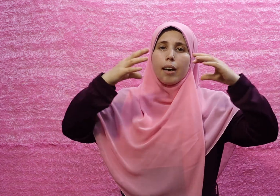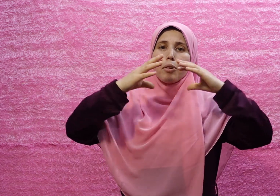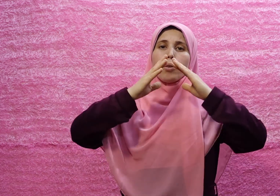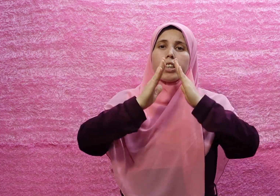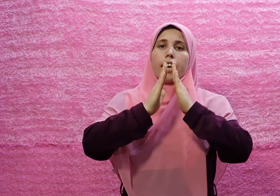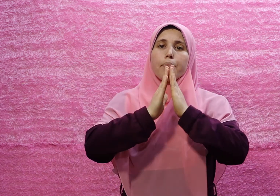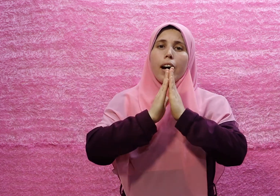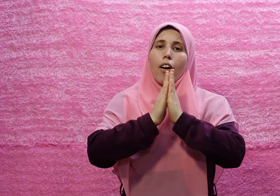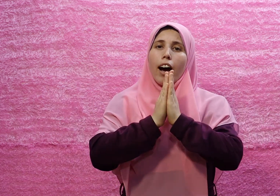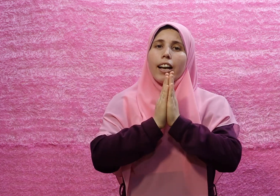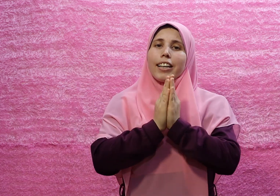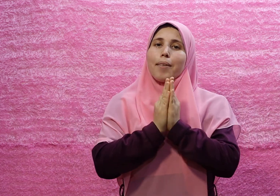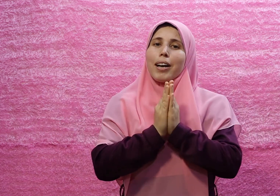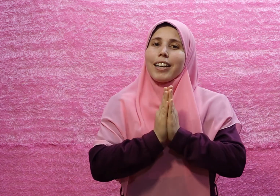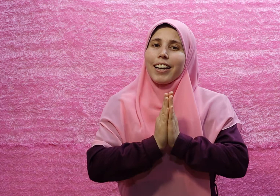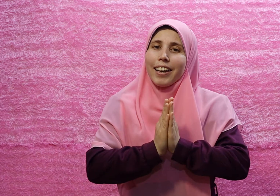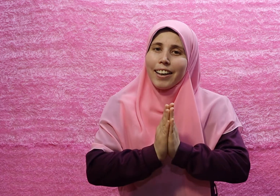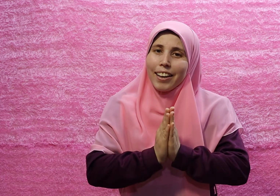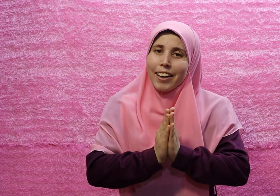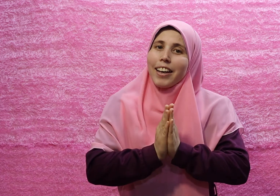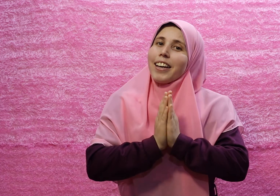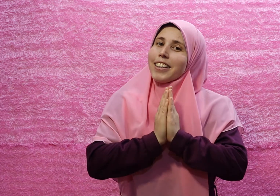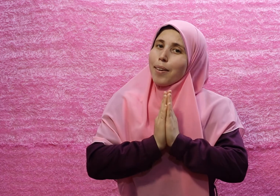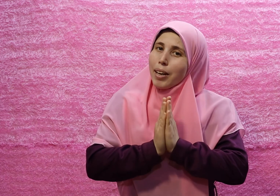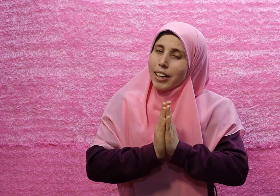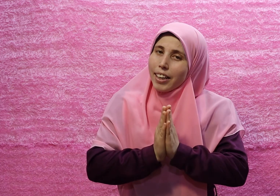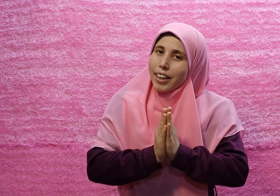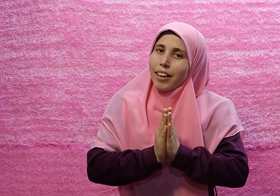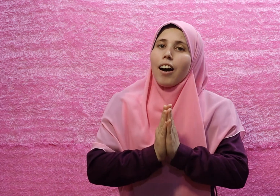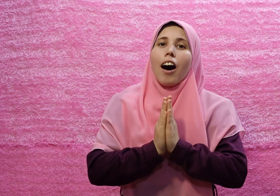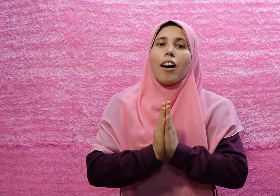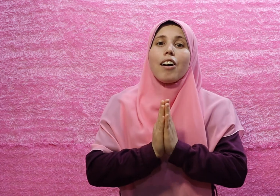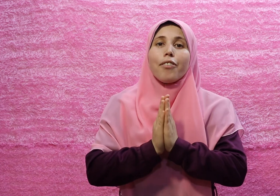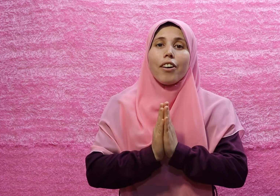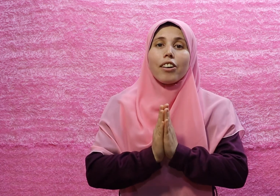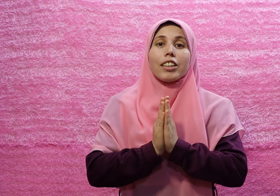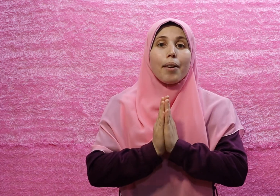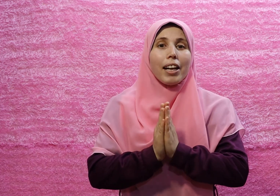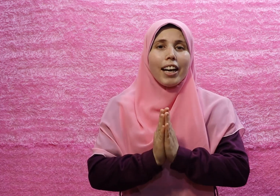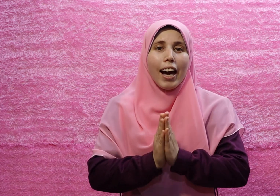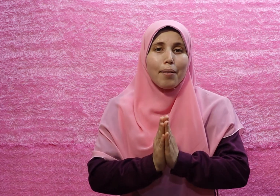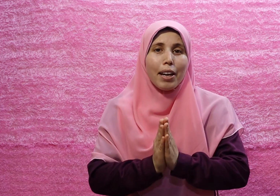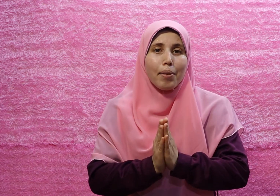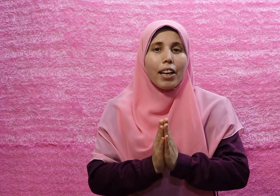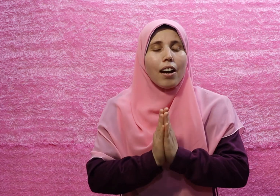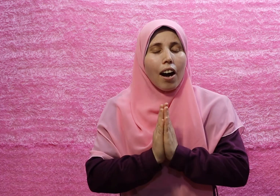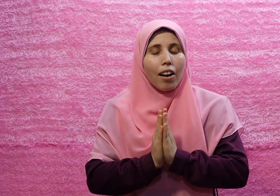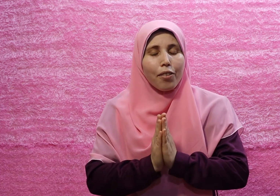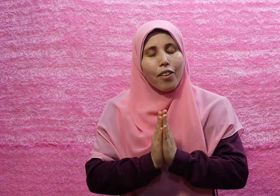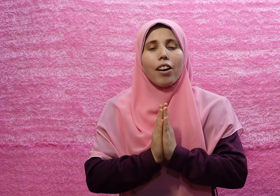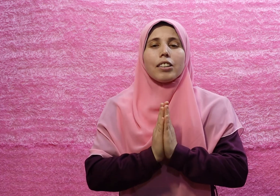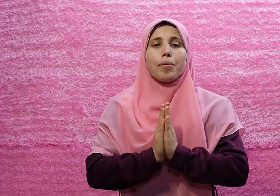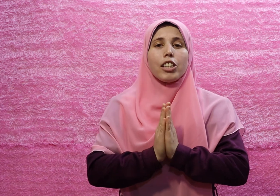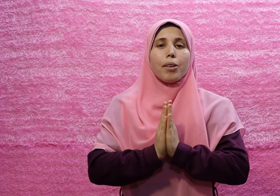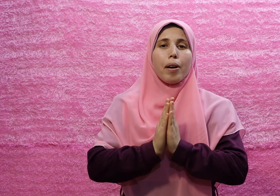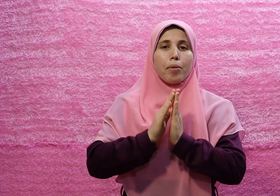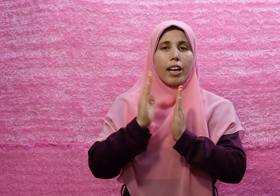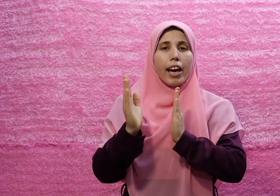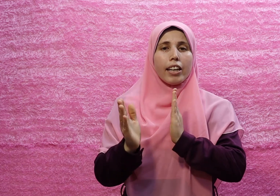اتقابلوا واتجمعوا على جبل ايه؟ جبل ايه؟ عرفات. جبل ايه يا حبايبي؟ عرفات. ماشي بقى ابونا ادم